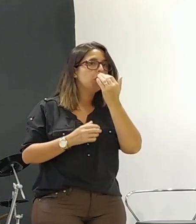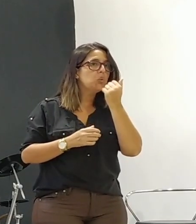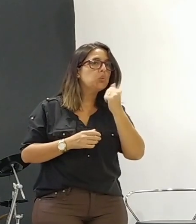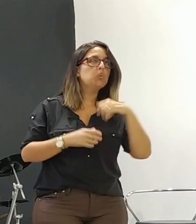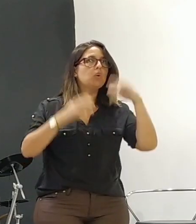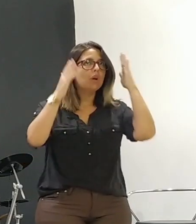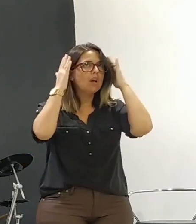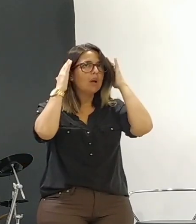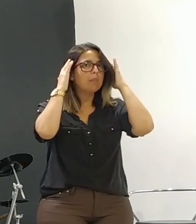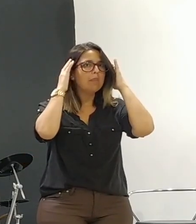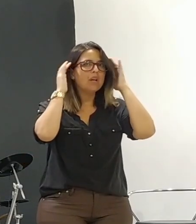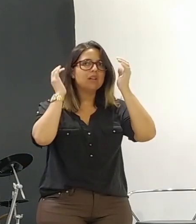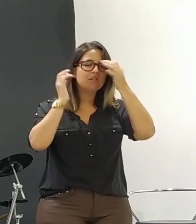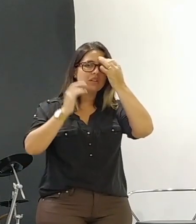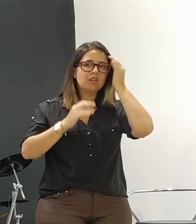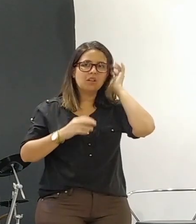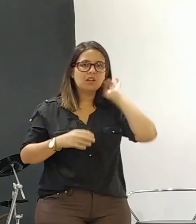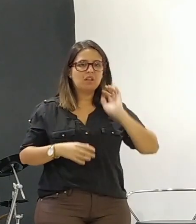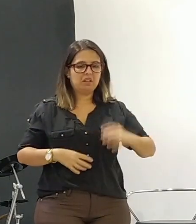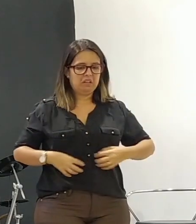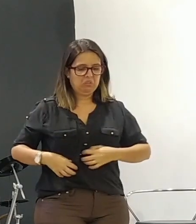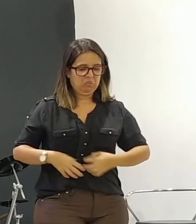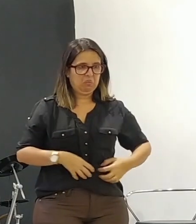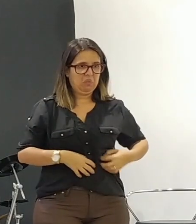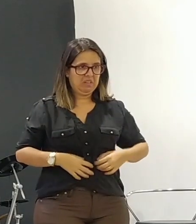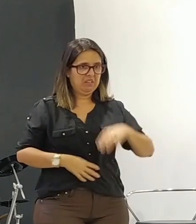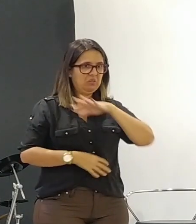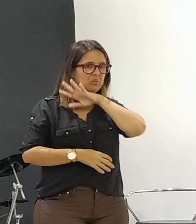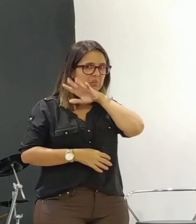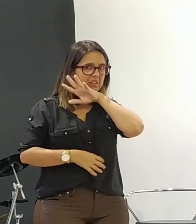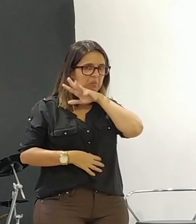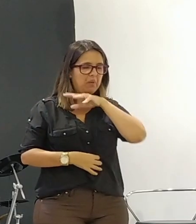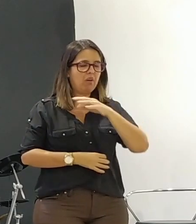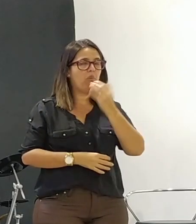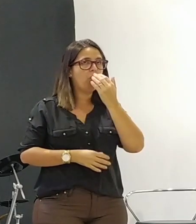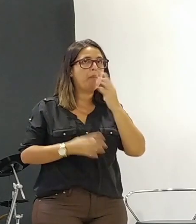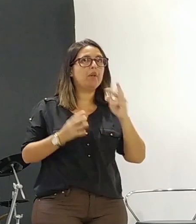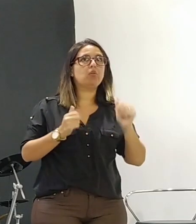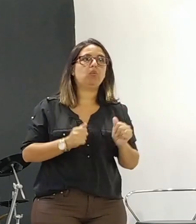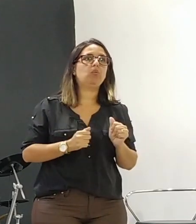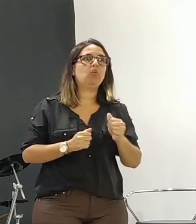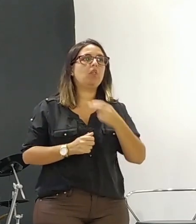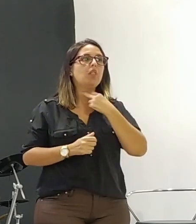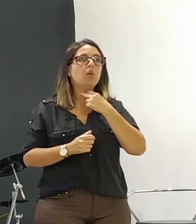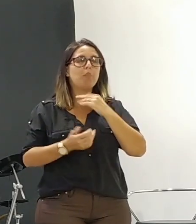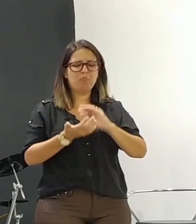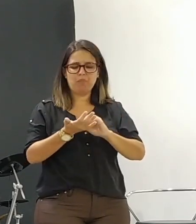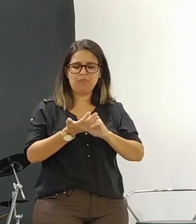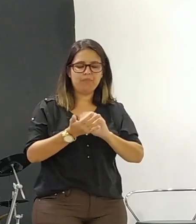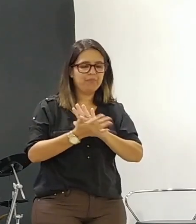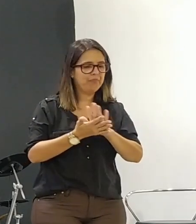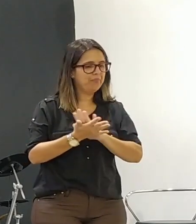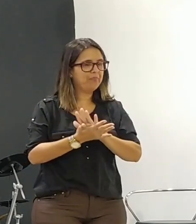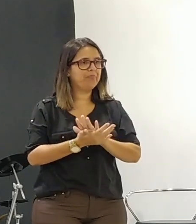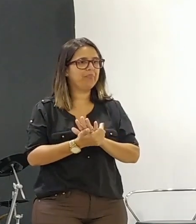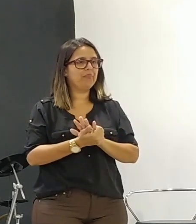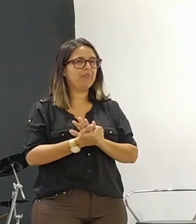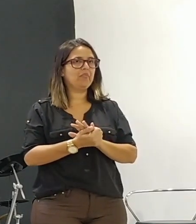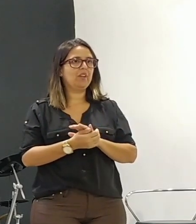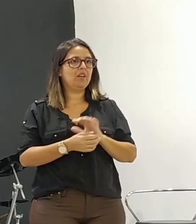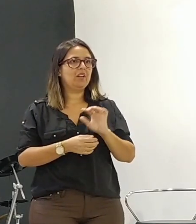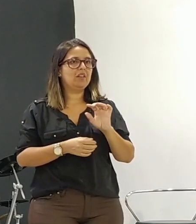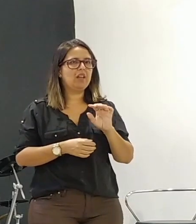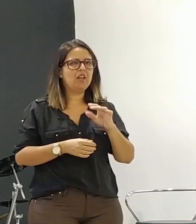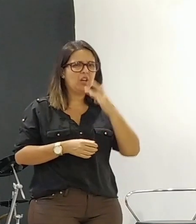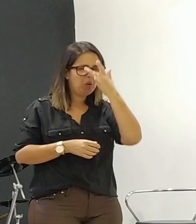tem que comer tudo. Fressura é as vísceras do animal, tem que comer de tudo, não pode deixar nada. Tem gente que é só